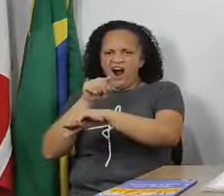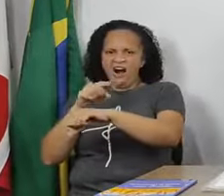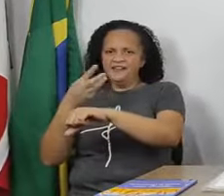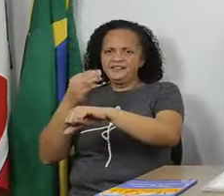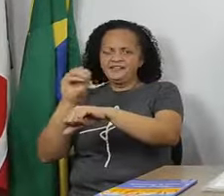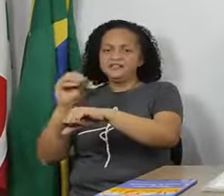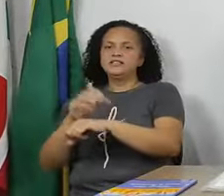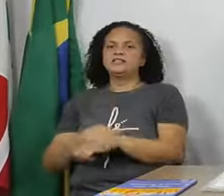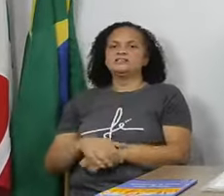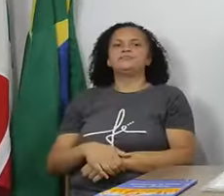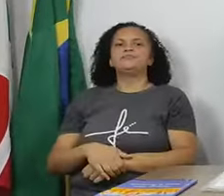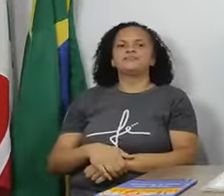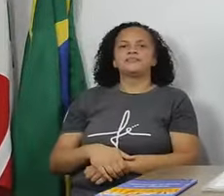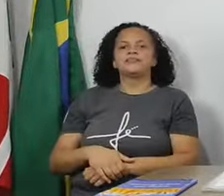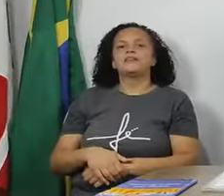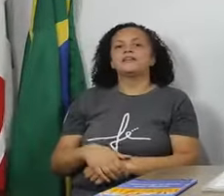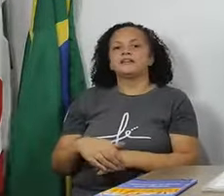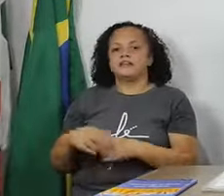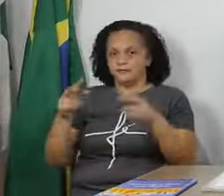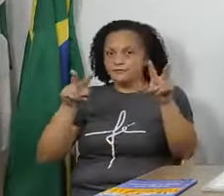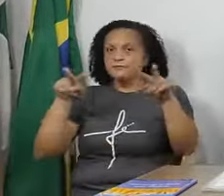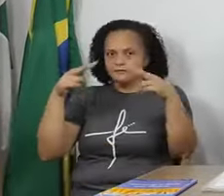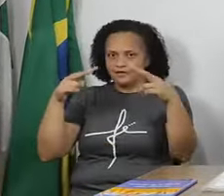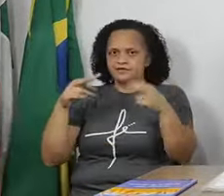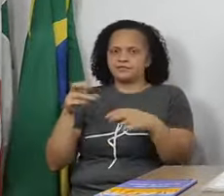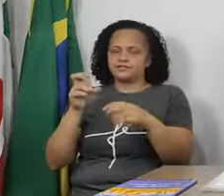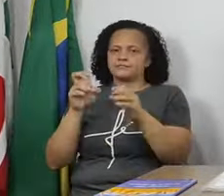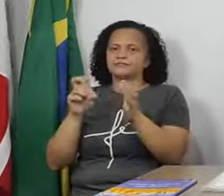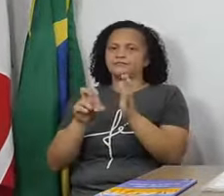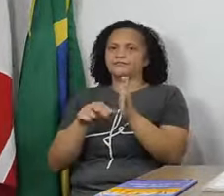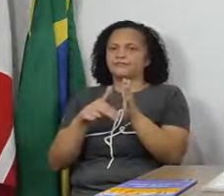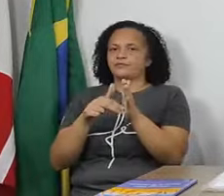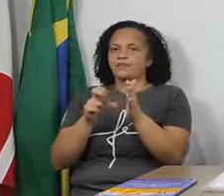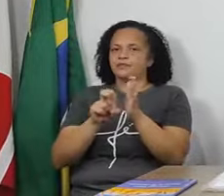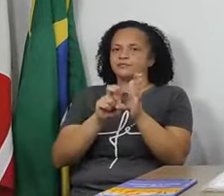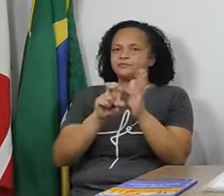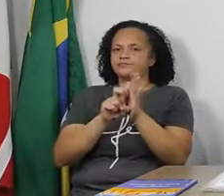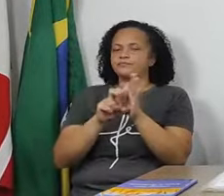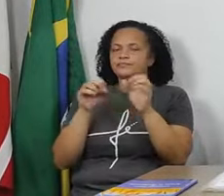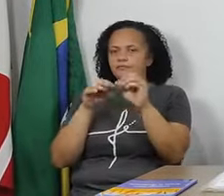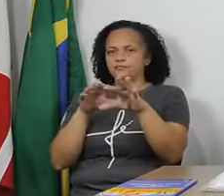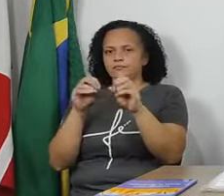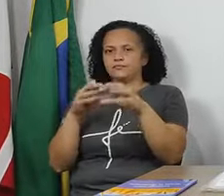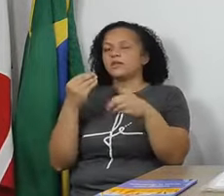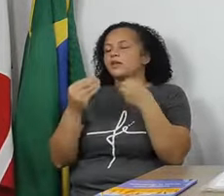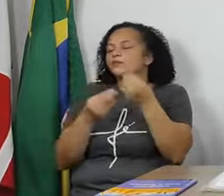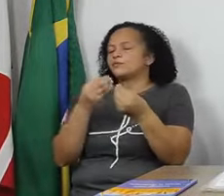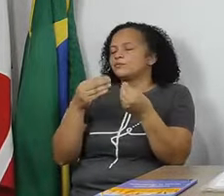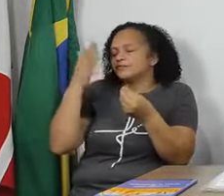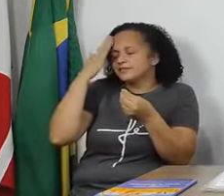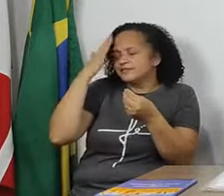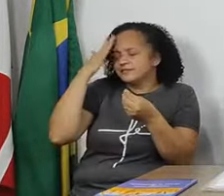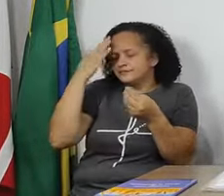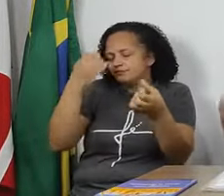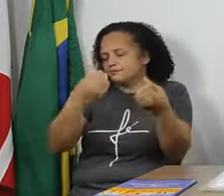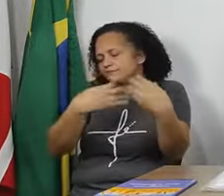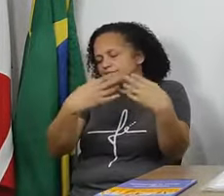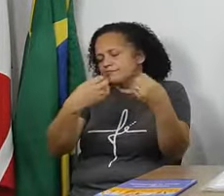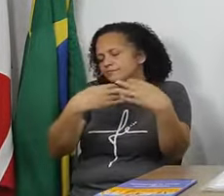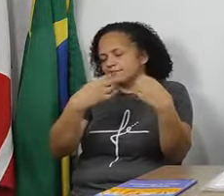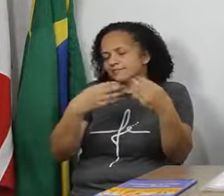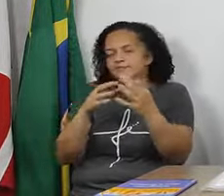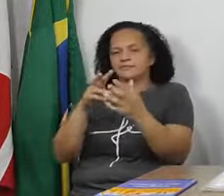perca a quinta parte desse seminário. Como ministrar para a nossa alma. O que